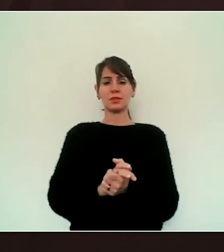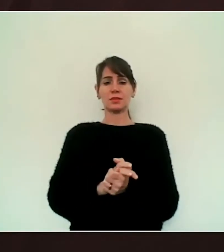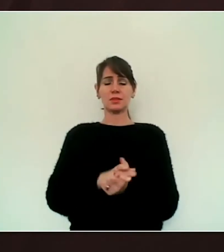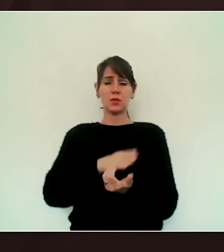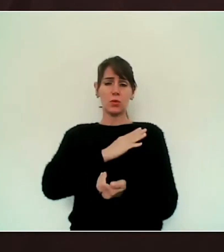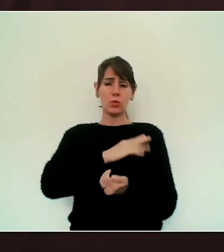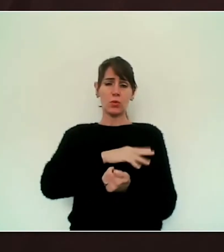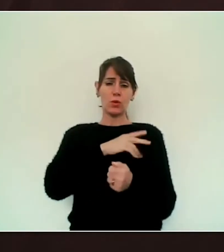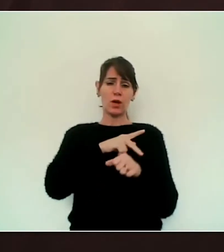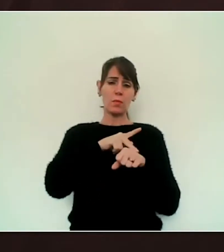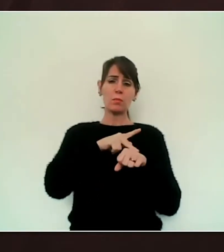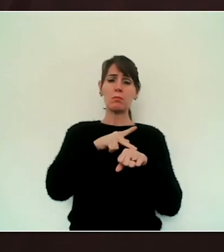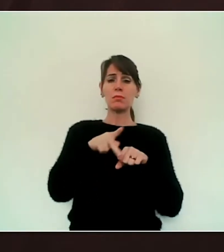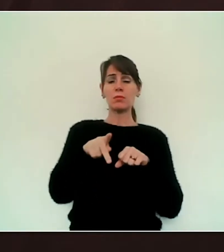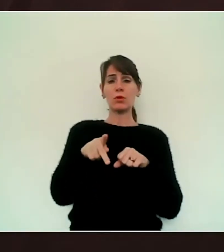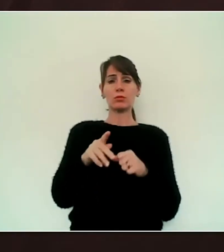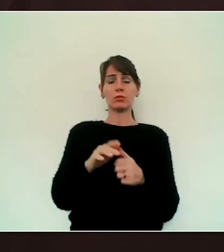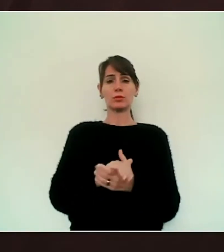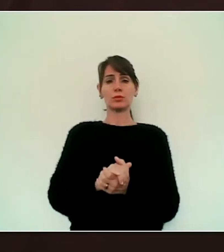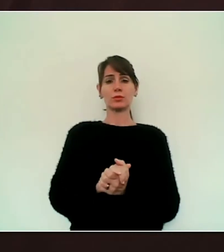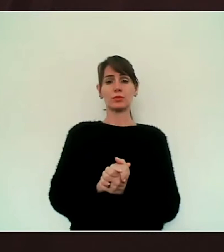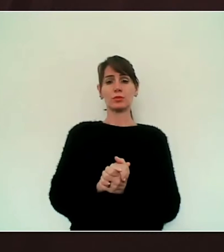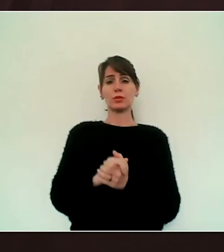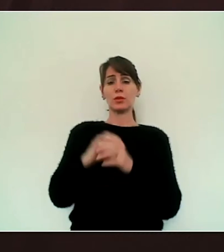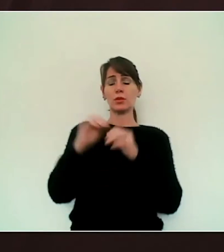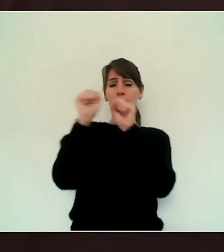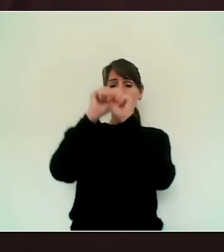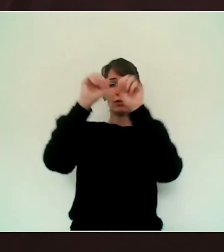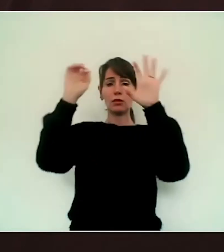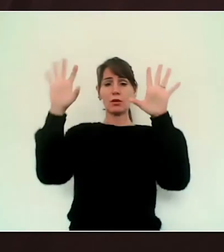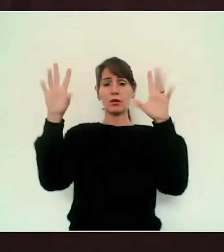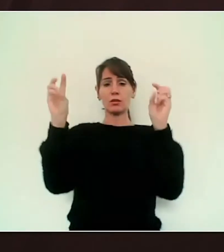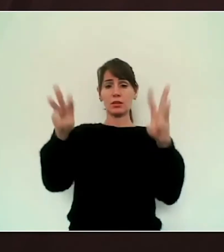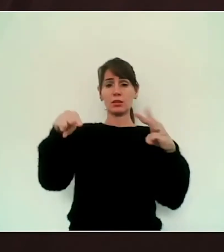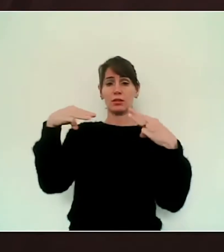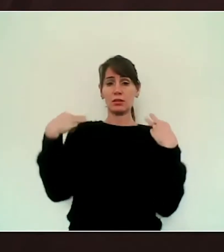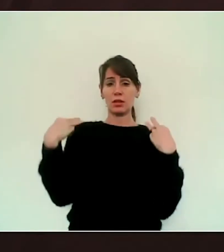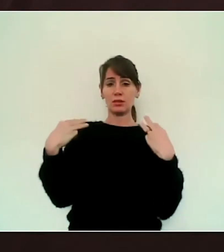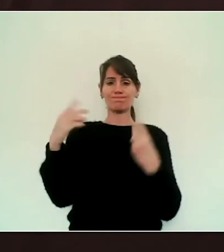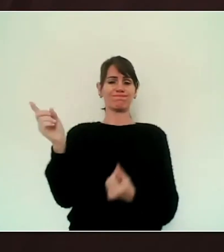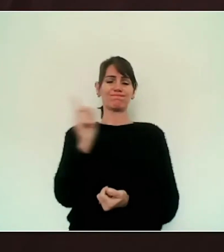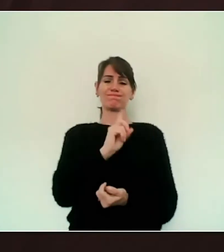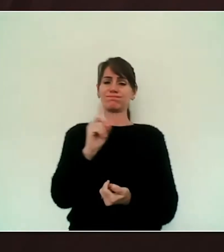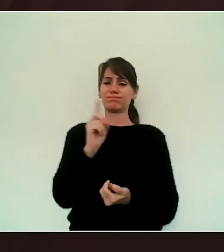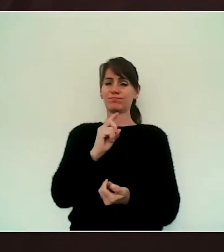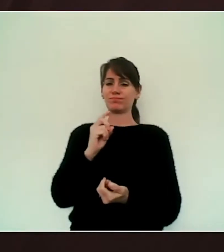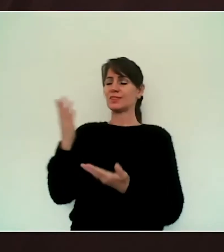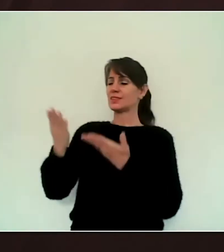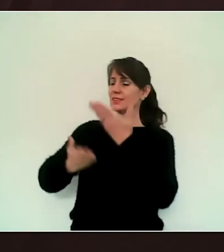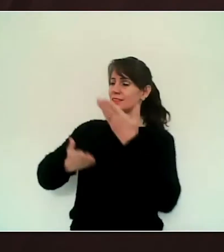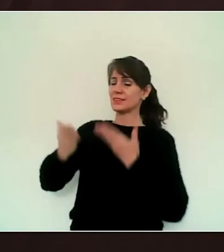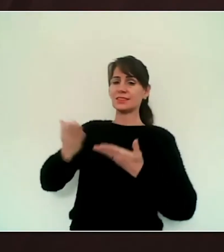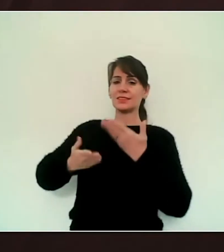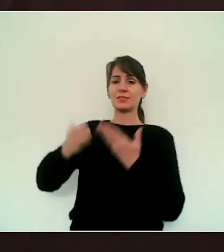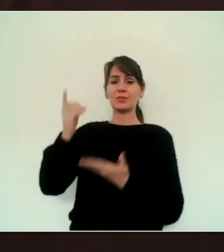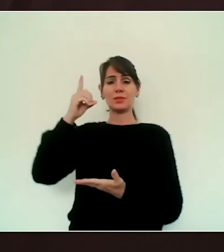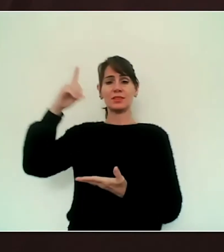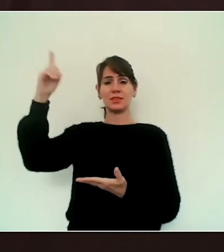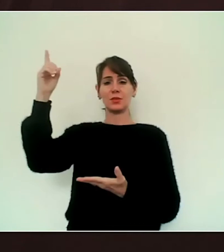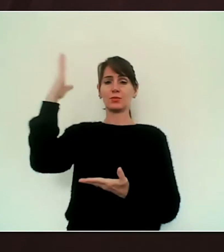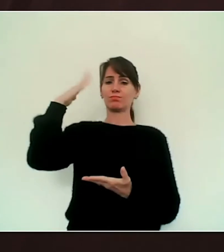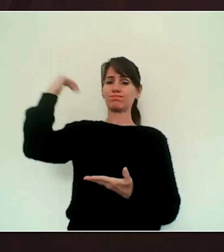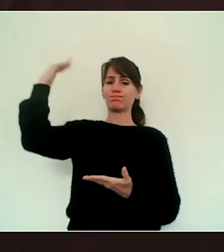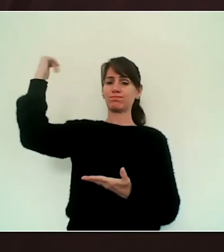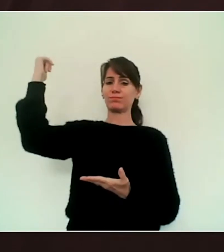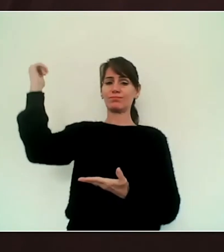Não servimos para receber glória dos homens, não servimos a Deus para ganhar algum título. Nós